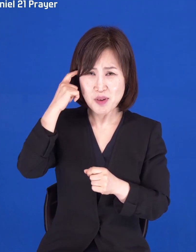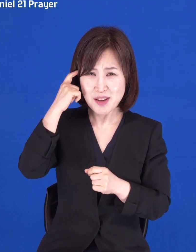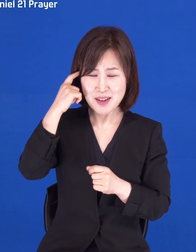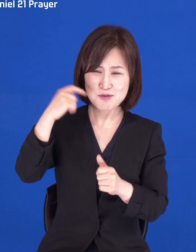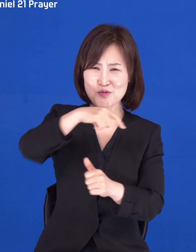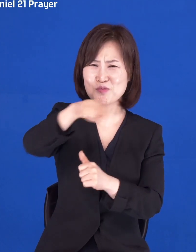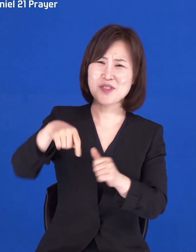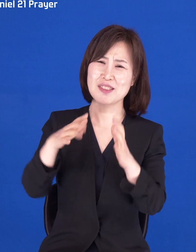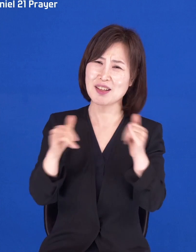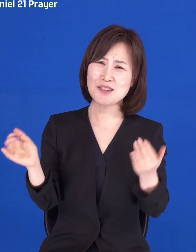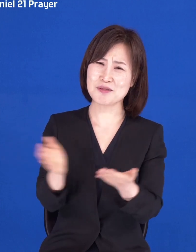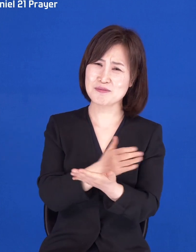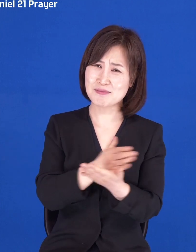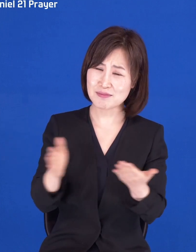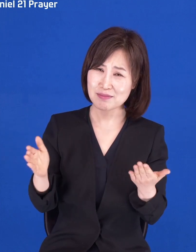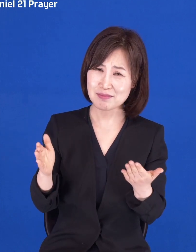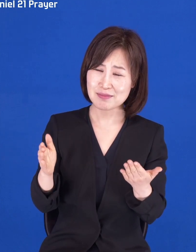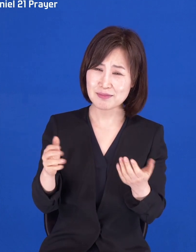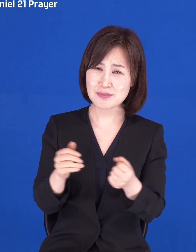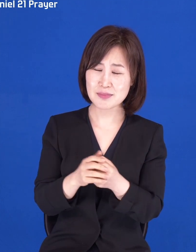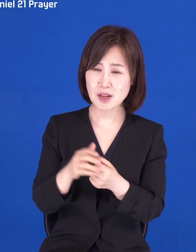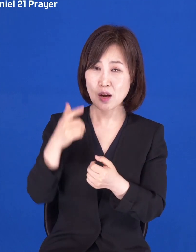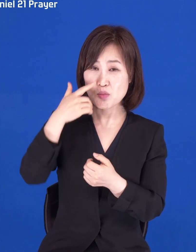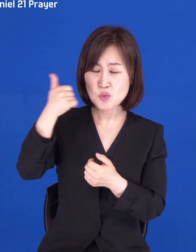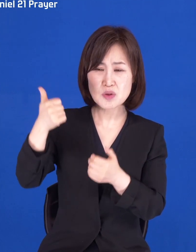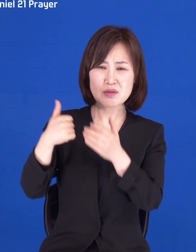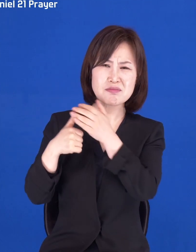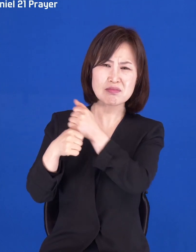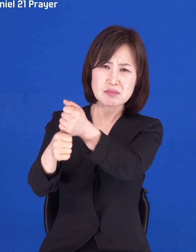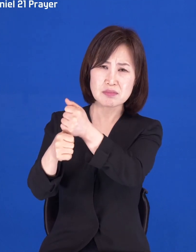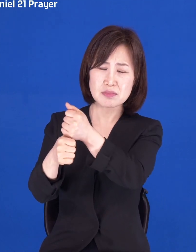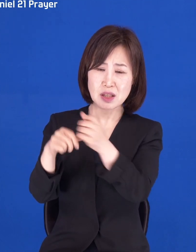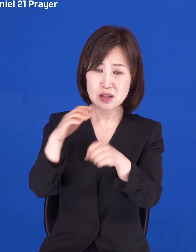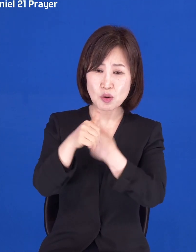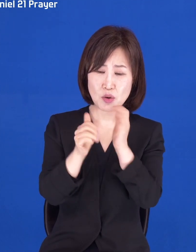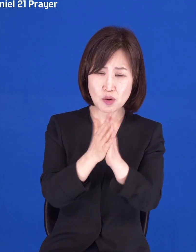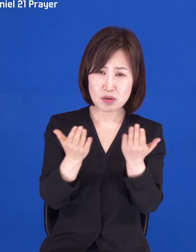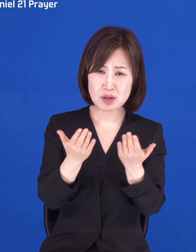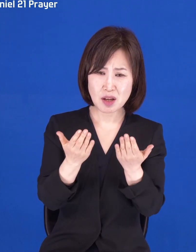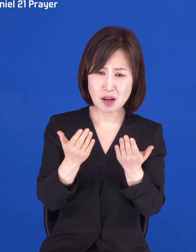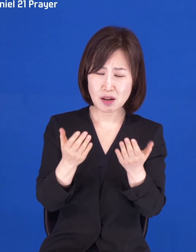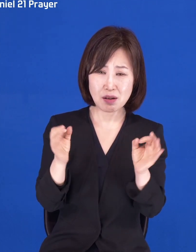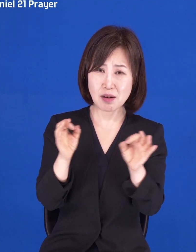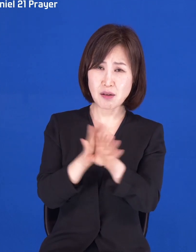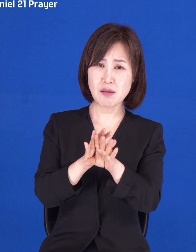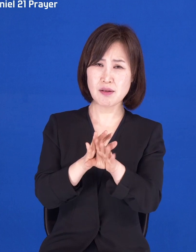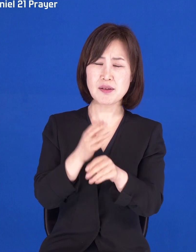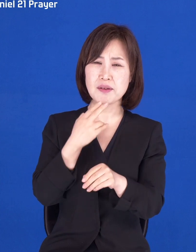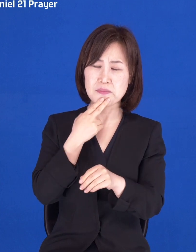끌려가시고 성경책은 빼앗기고 불에 태워져 없어졌지만